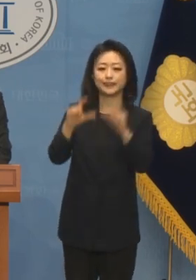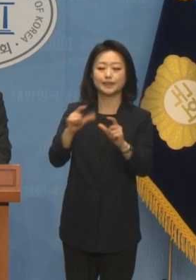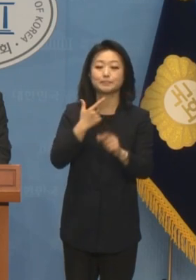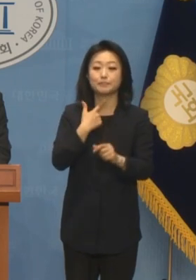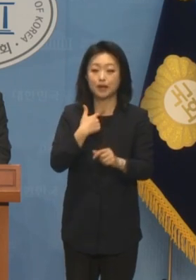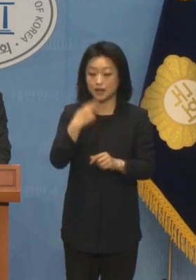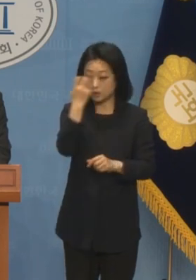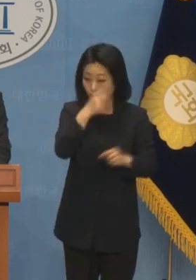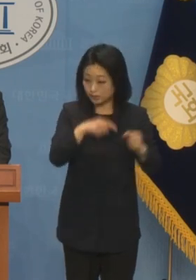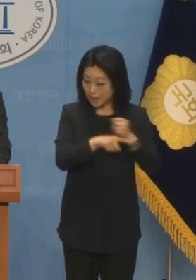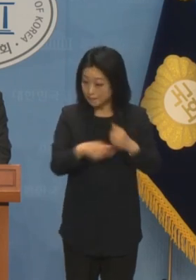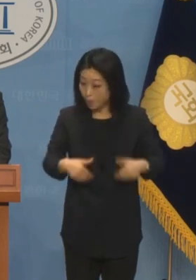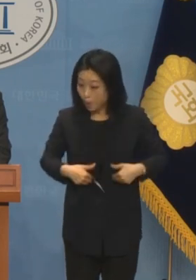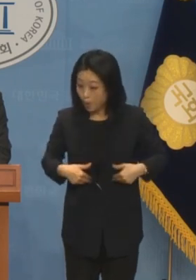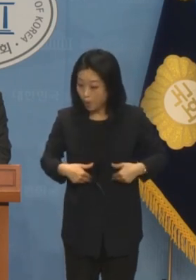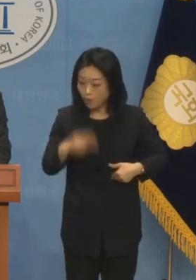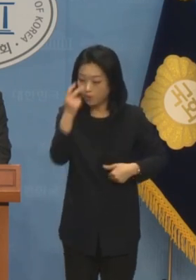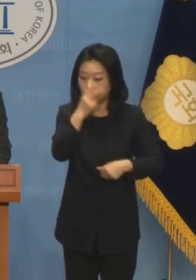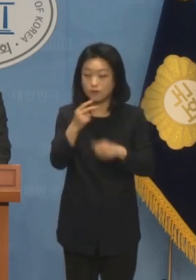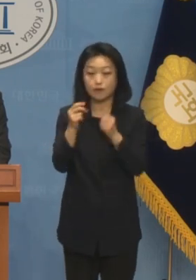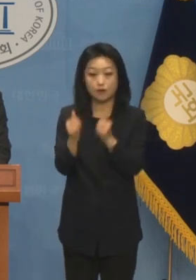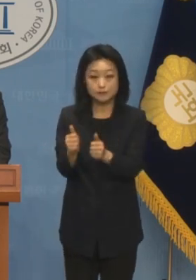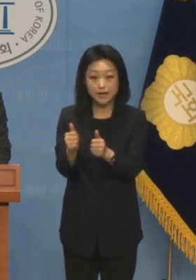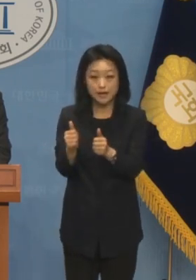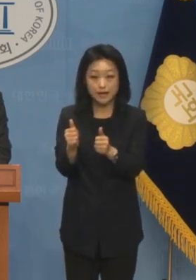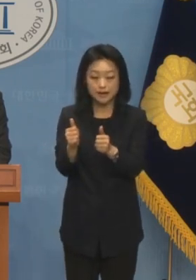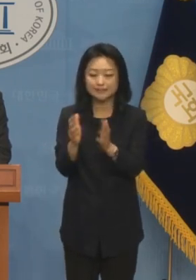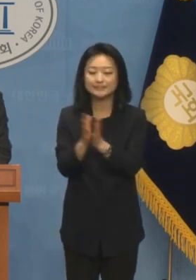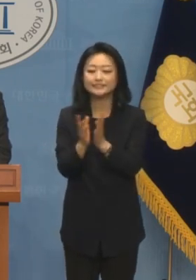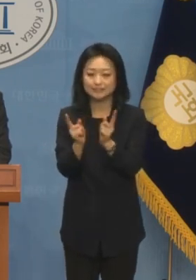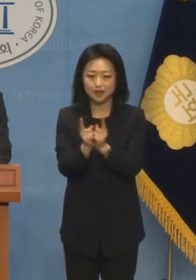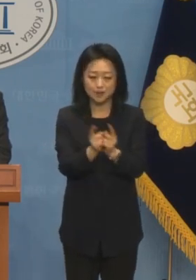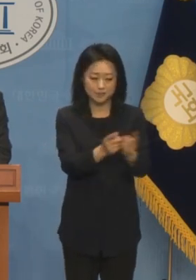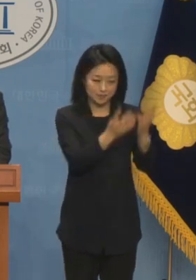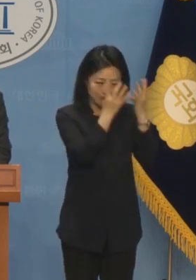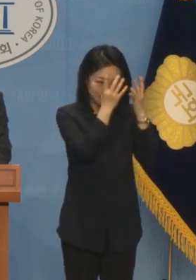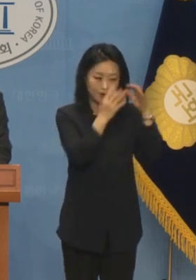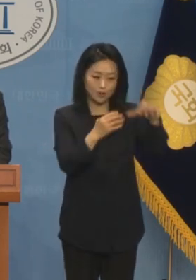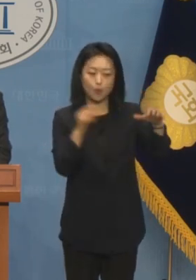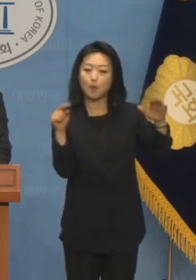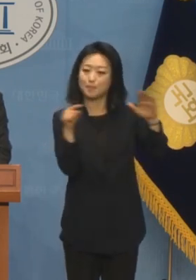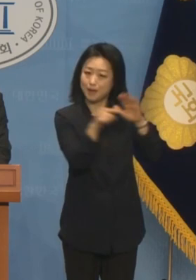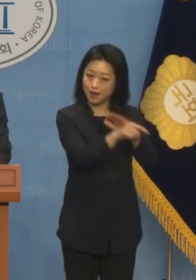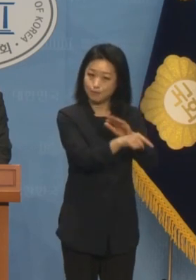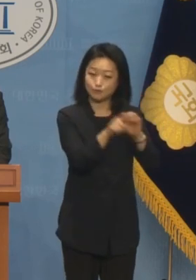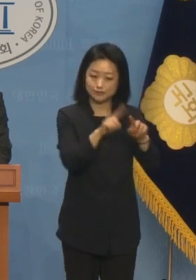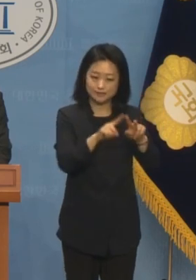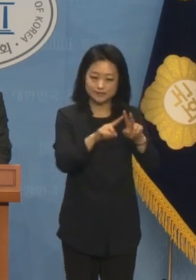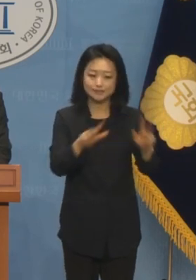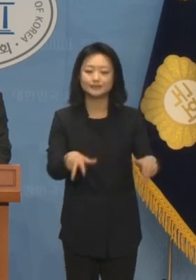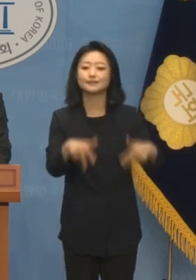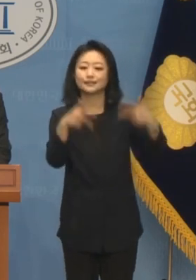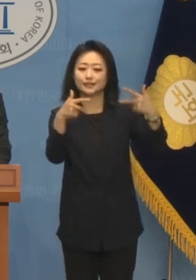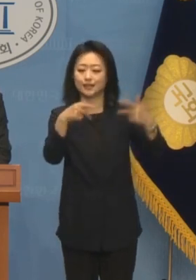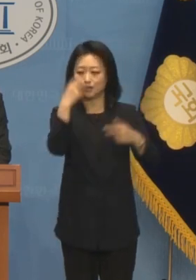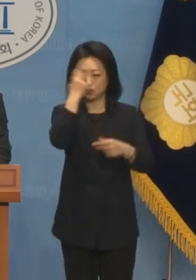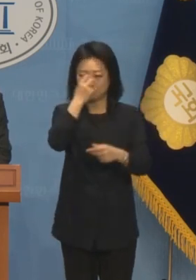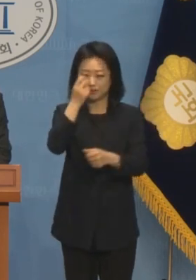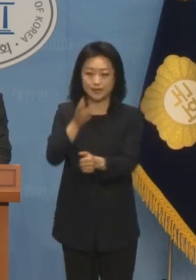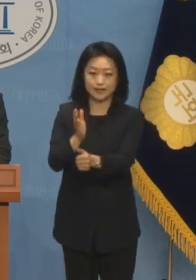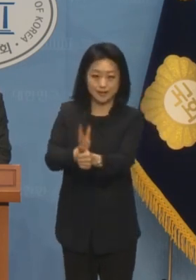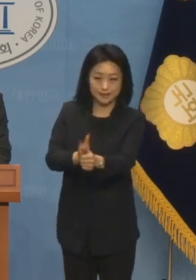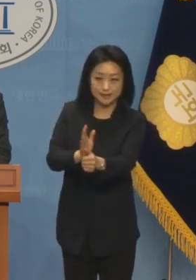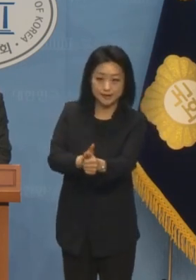조사가 필요할 경우 검사가 교정시설을 방문하거나 원격 화상 조사를 하라고 권고한